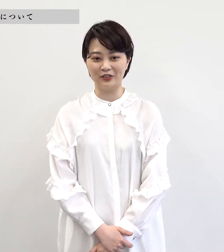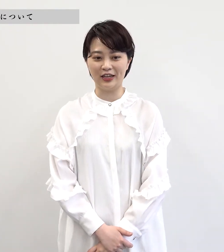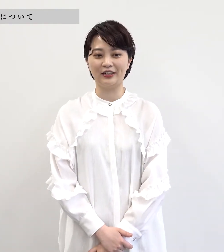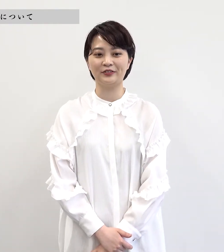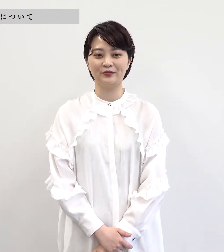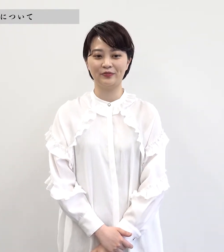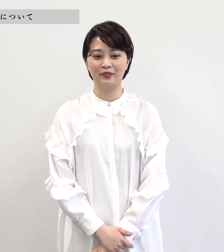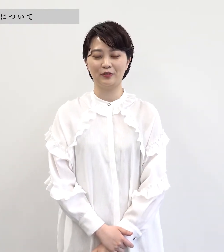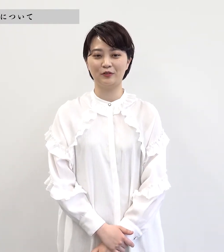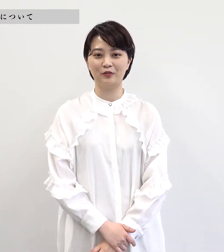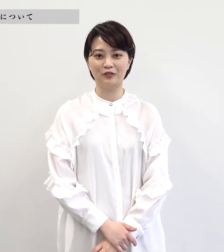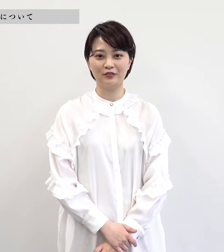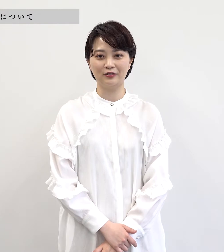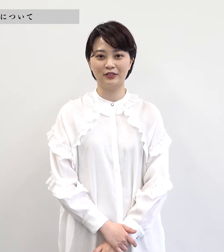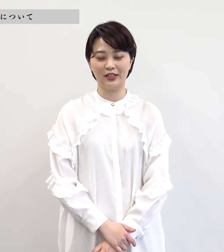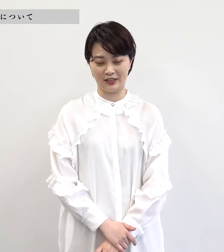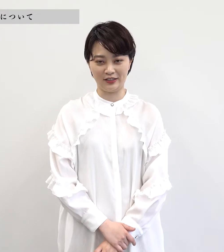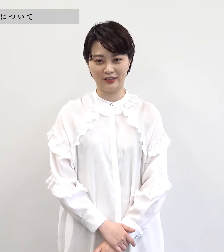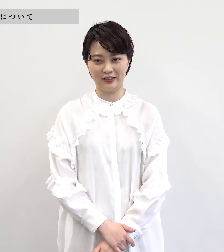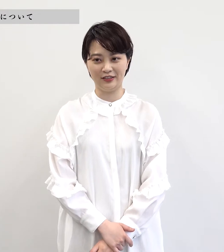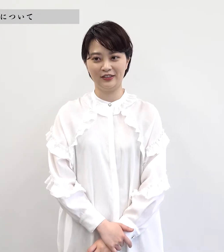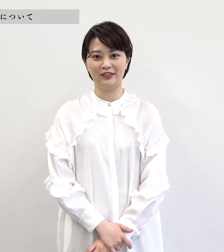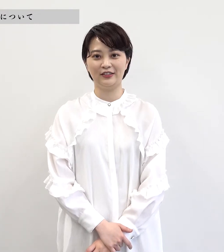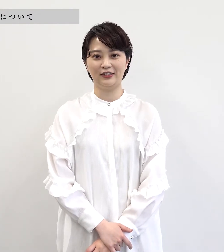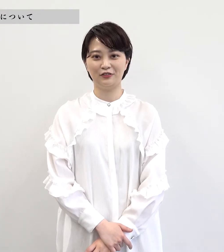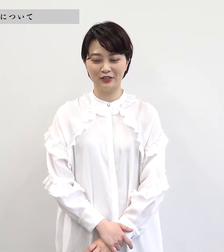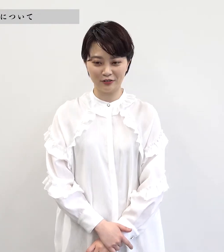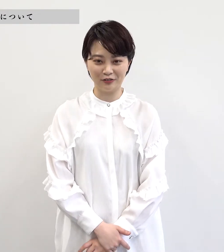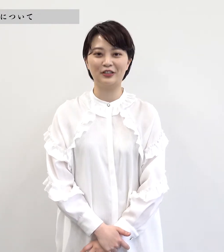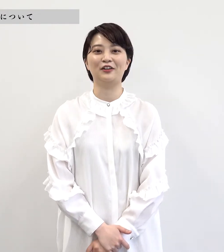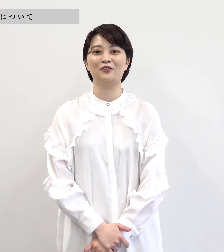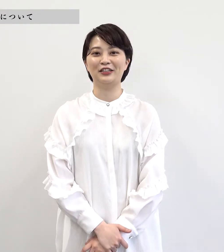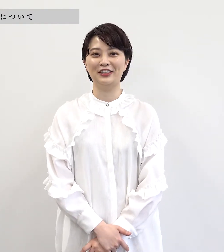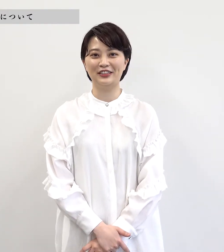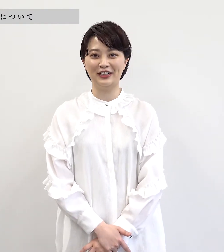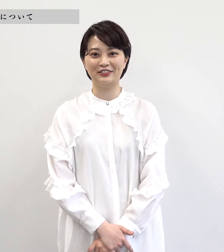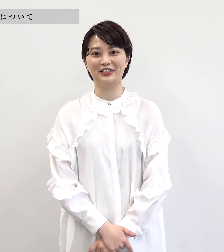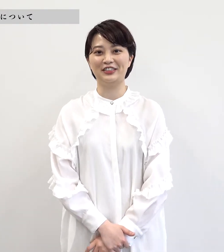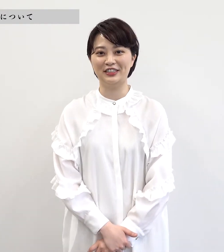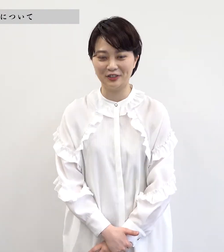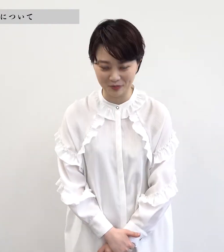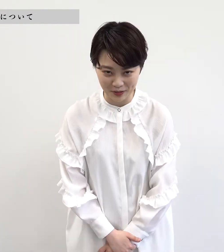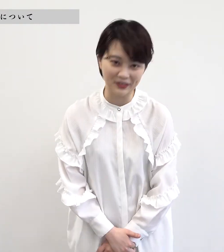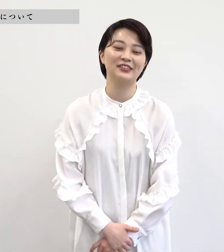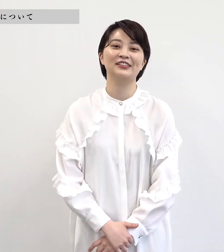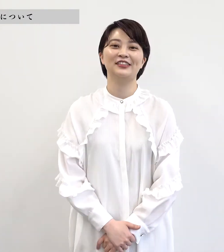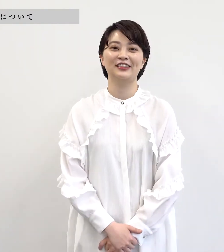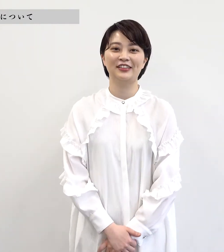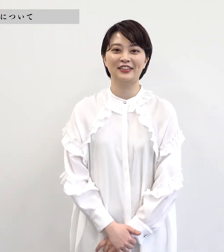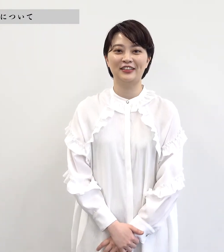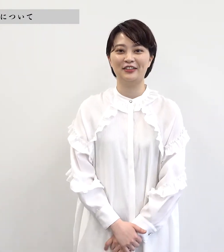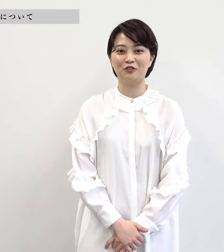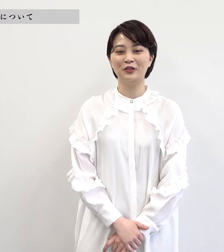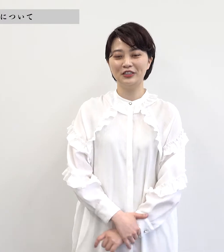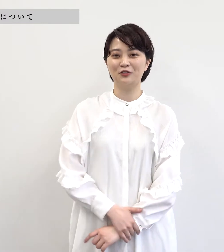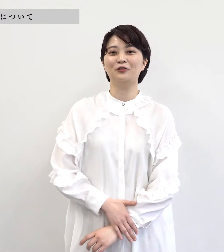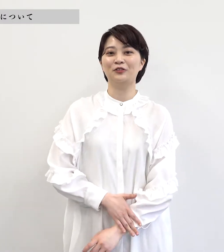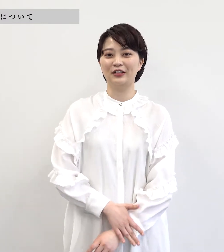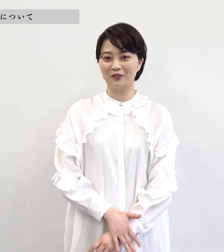、今後ぜひいろんなところでお会いできたら嬉しいなと思います。公演情報などは